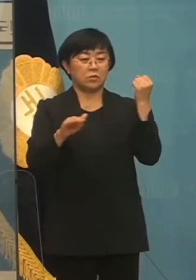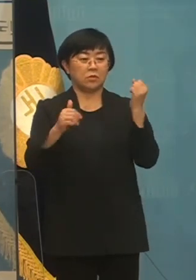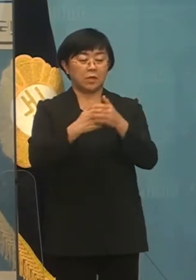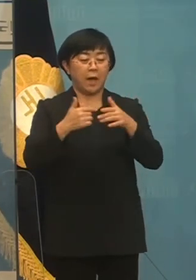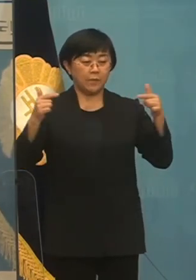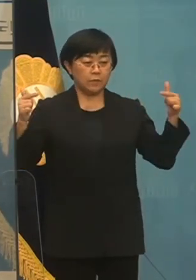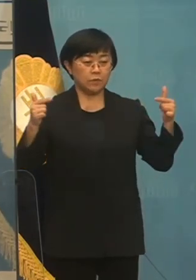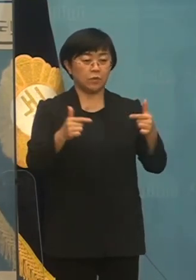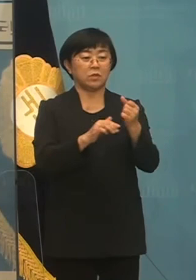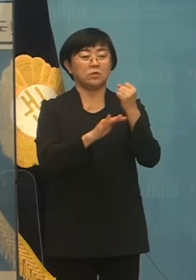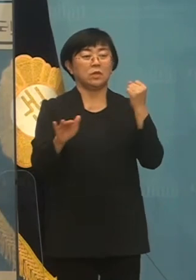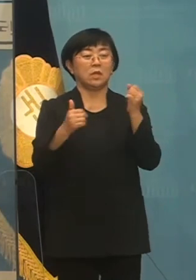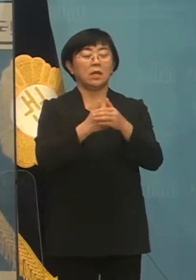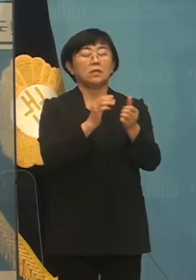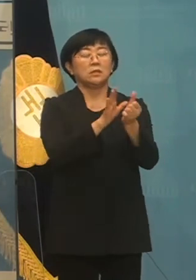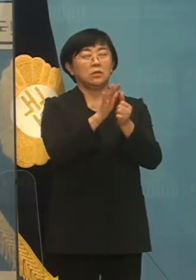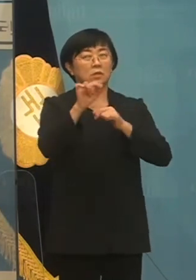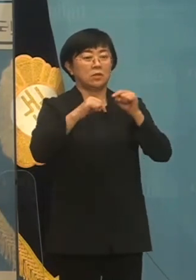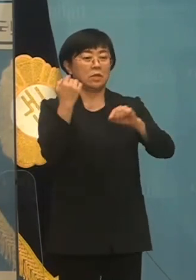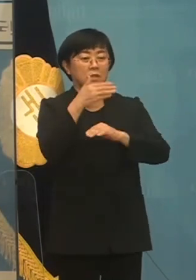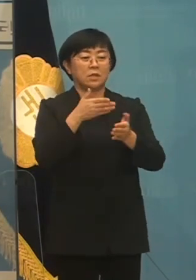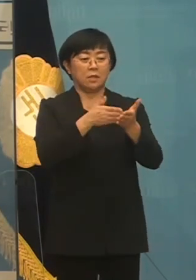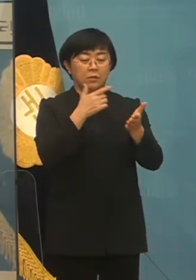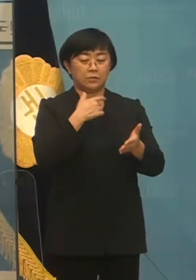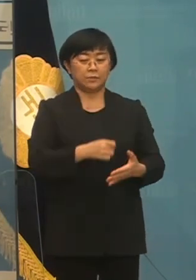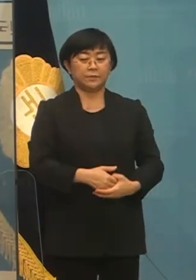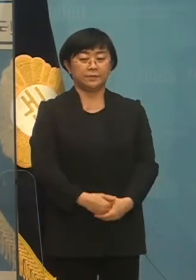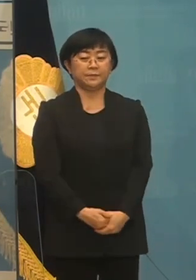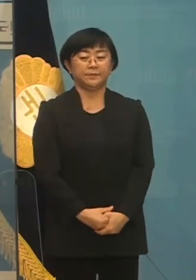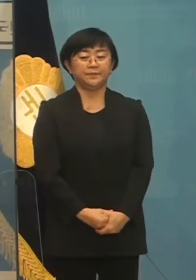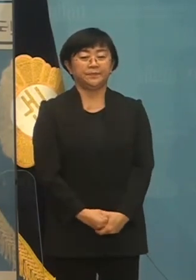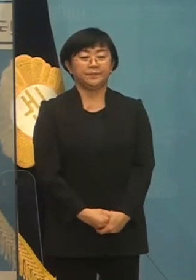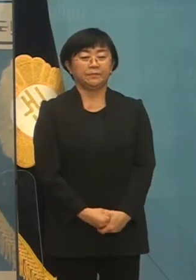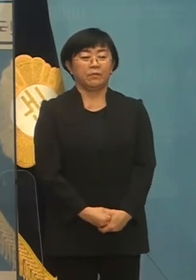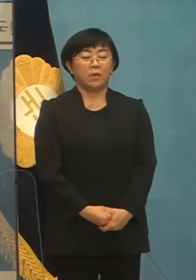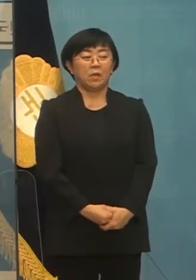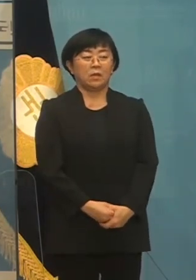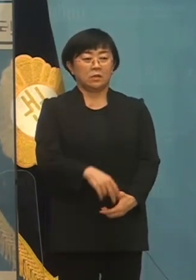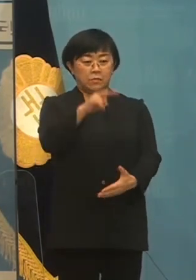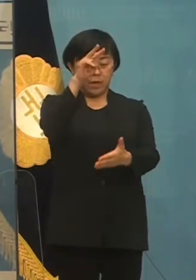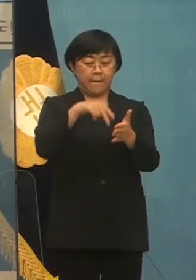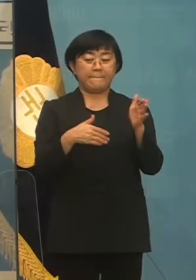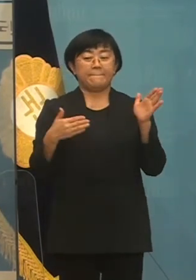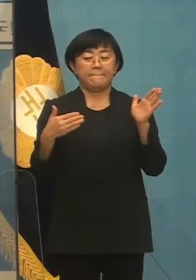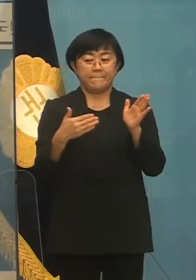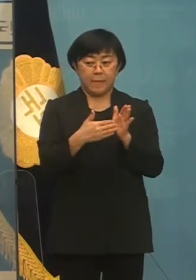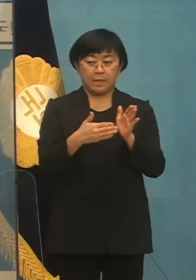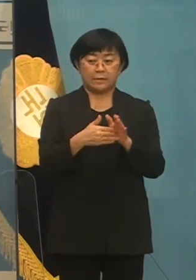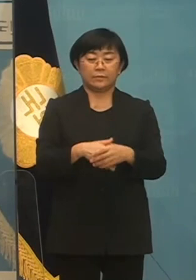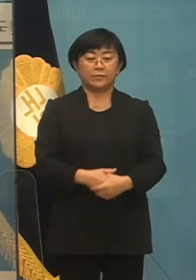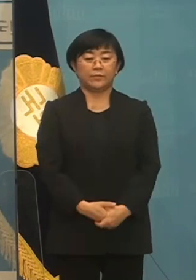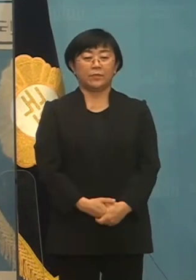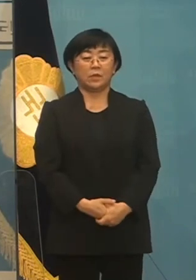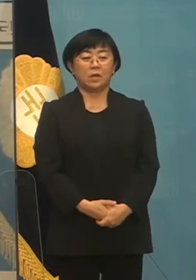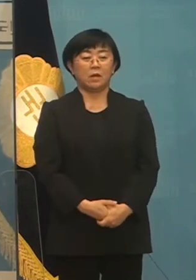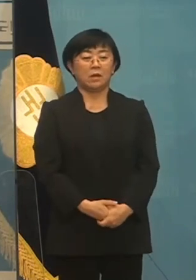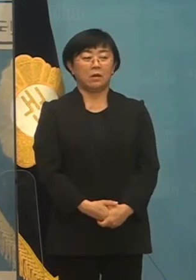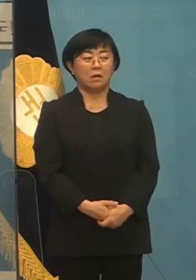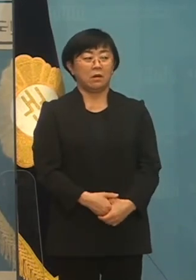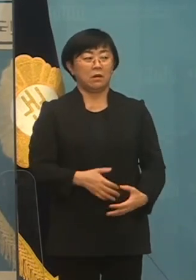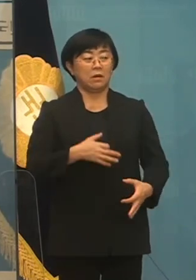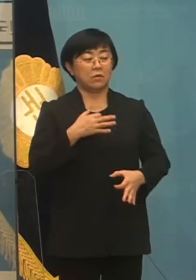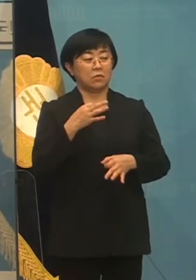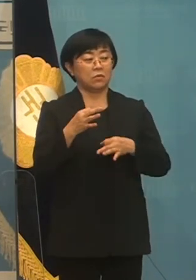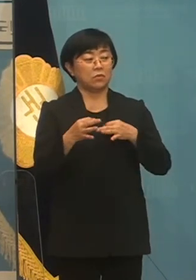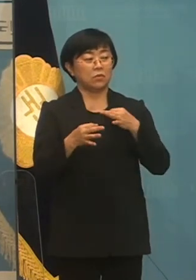부분에 대한 지원 정책을 제안드립니다. 이상으로 성명서 낭독을 마치겠습니다. 보완하겠습니다.